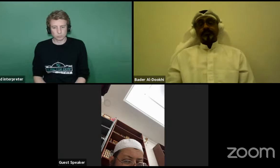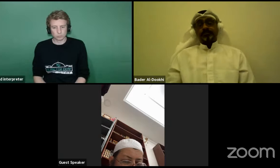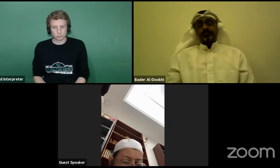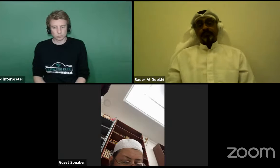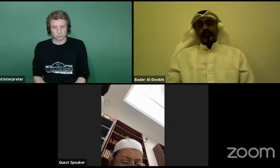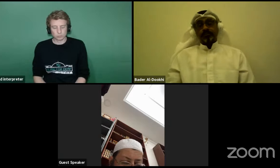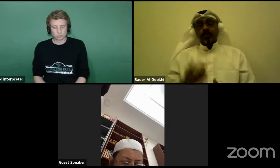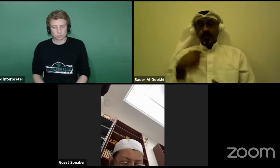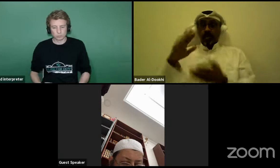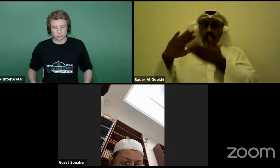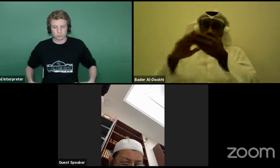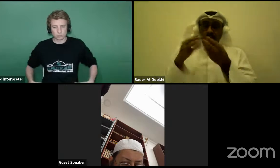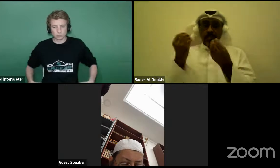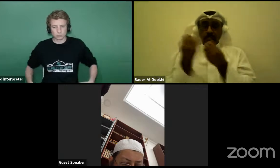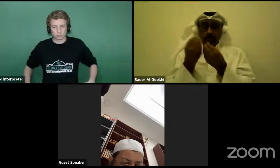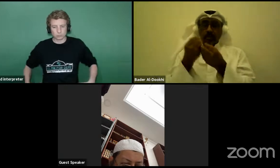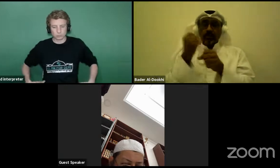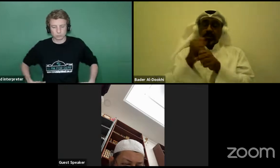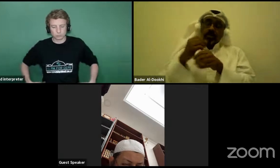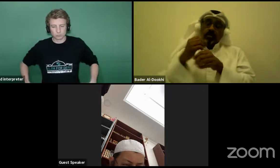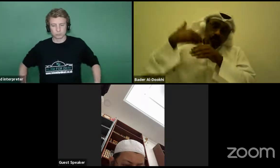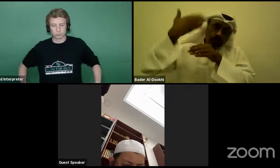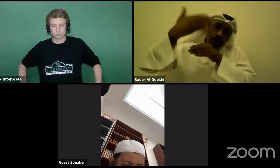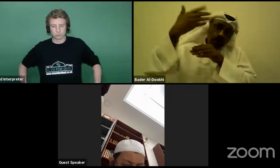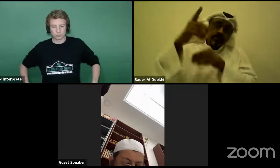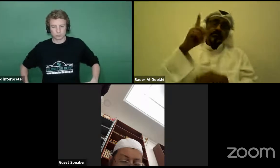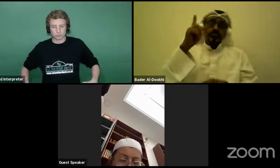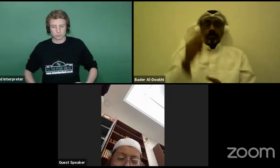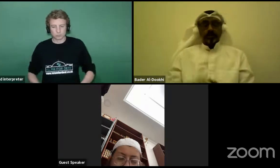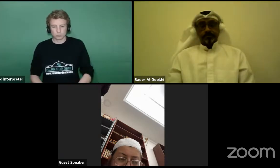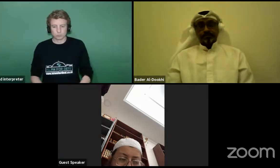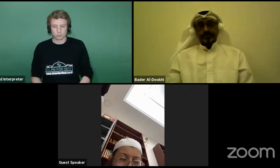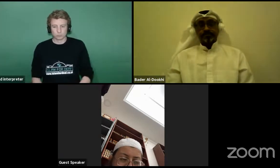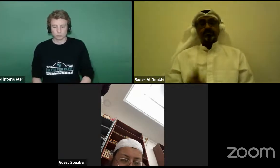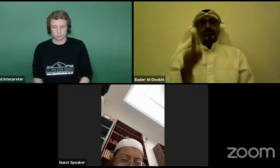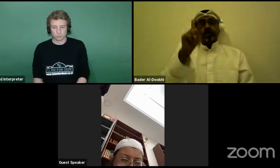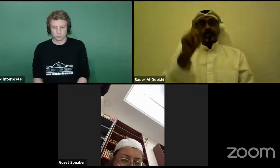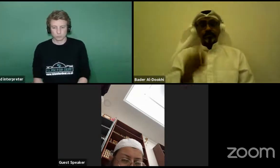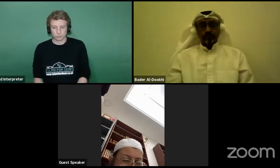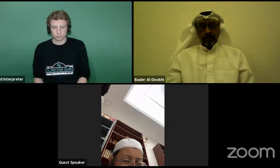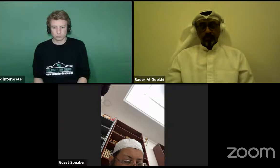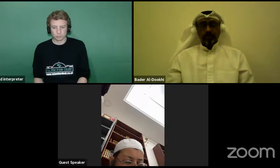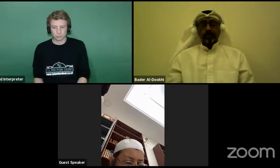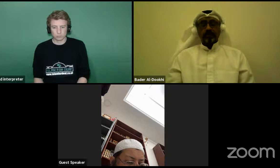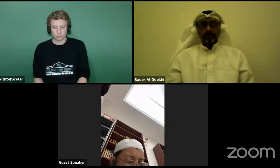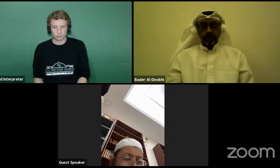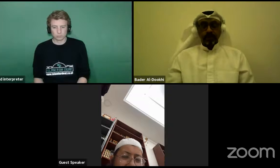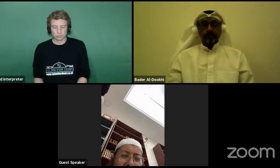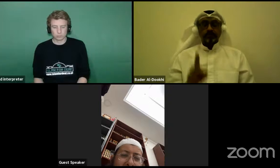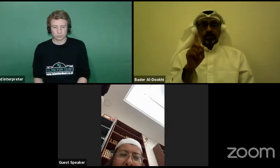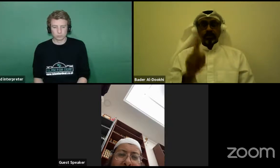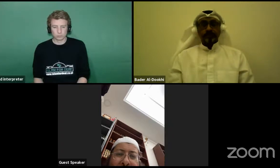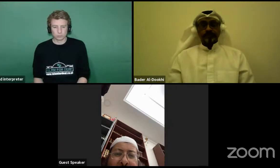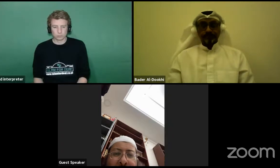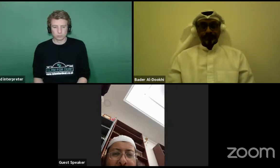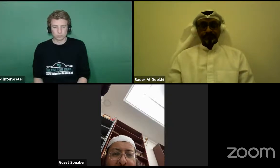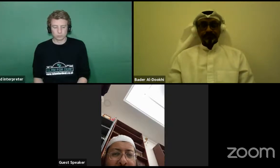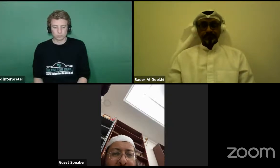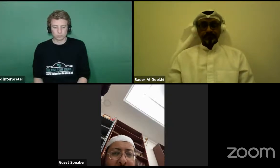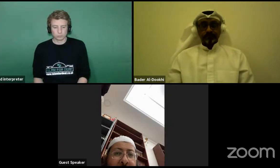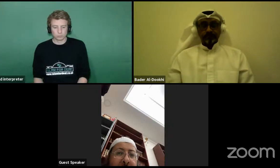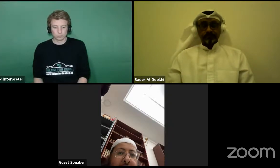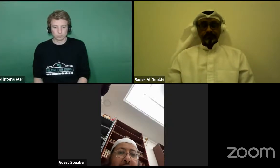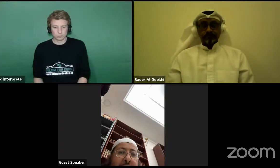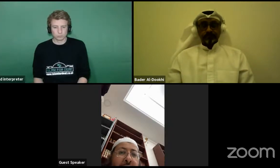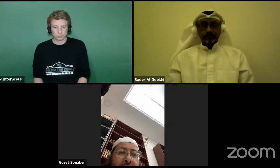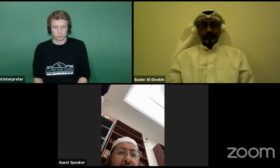التعاون مع الإخوة مستقبلا بإذن الله. نرتب إن شاء الله. إن شاء الله بإذن الله. إن شاء الله إن شاء الله. شيخنا